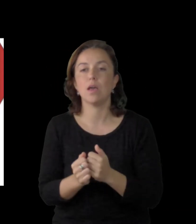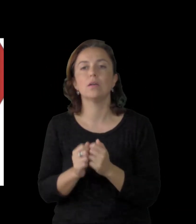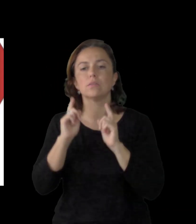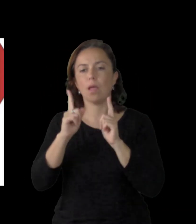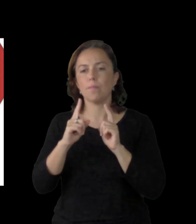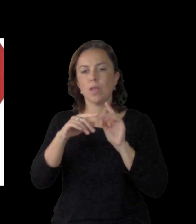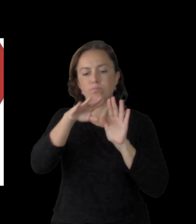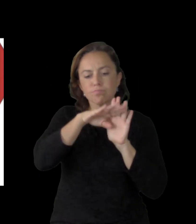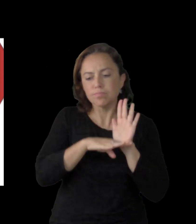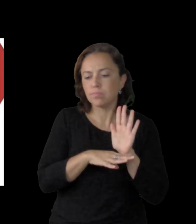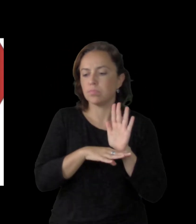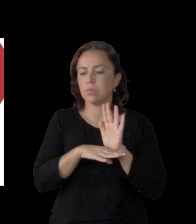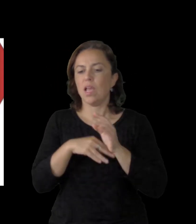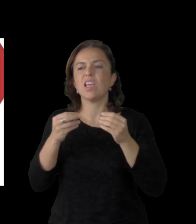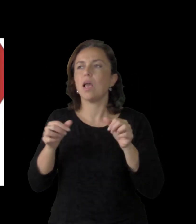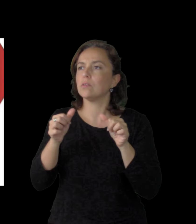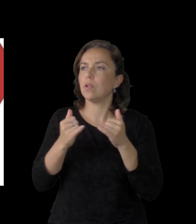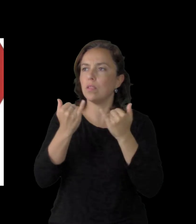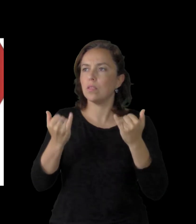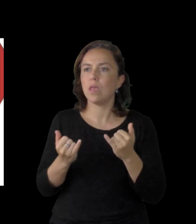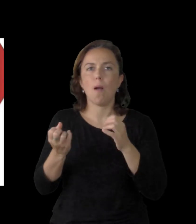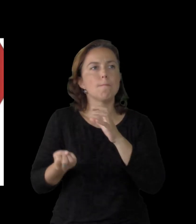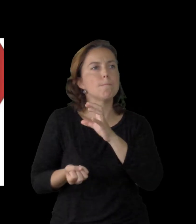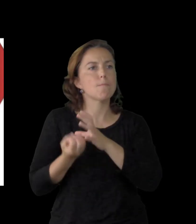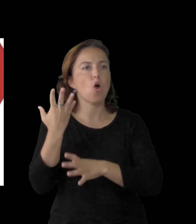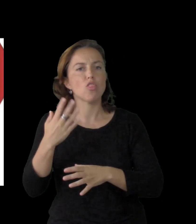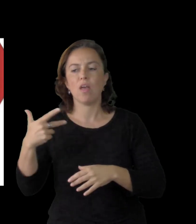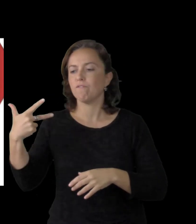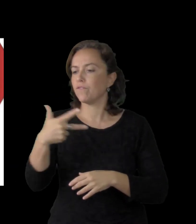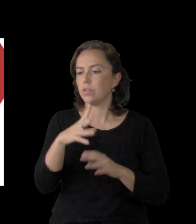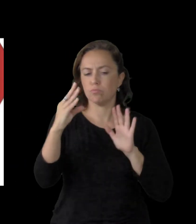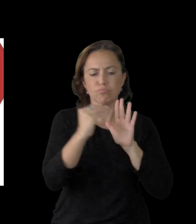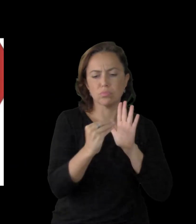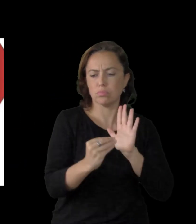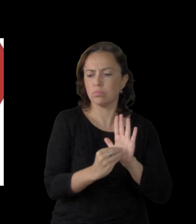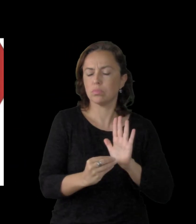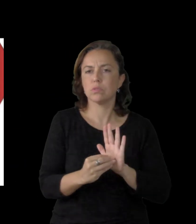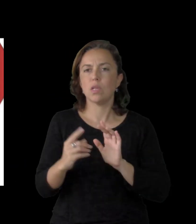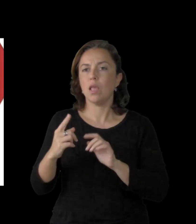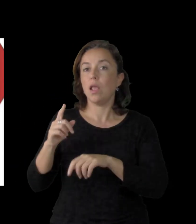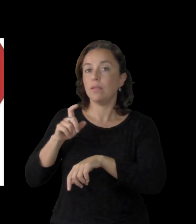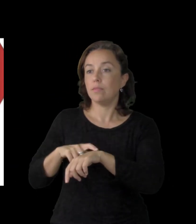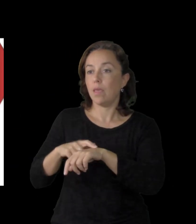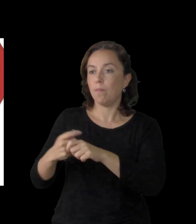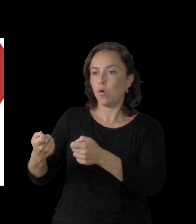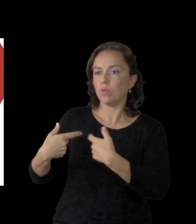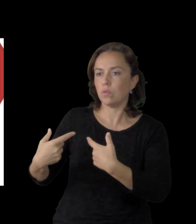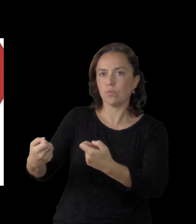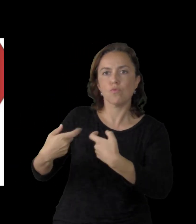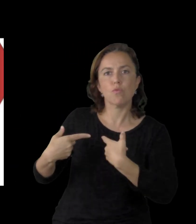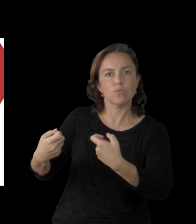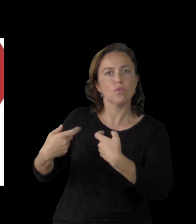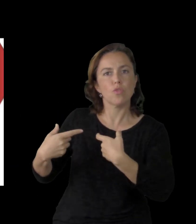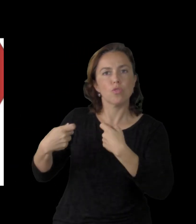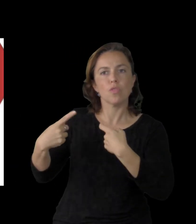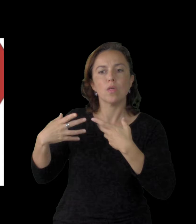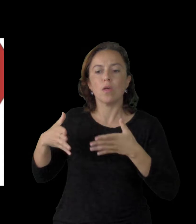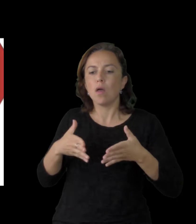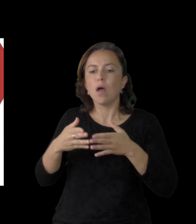rutinas, modas, fechas, se nos está marcando justamente un camino a seguir y por medio